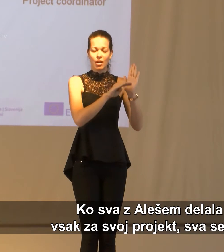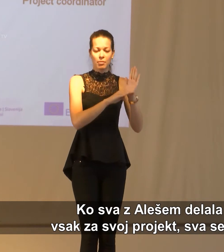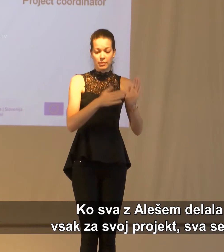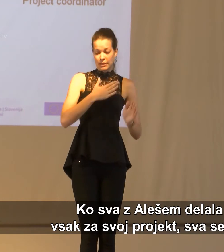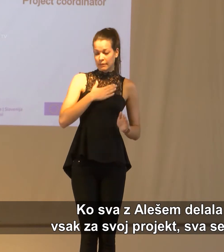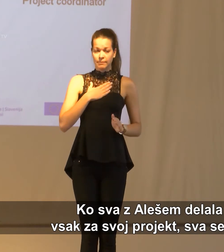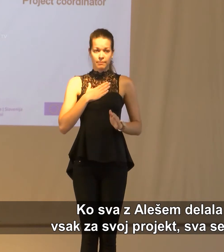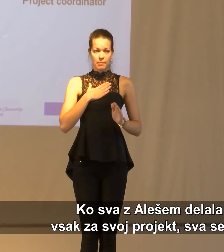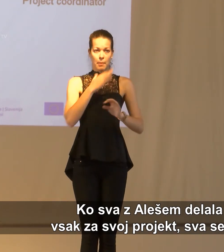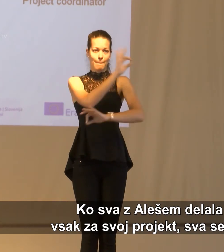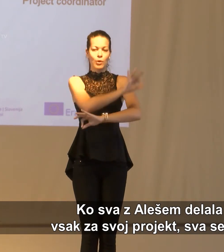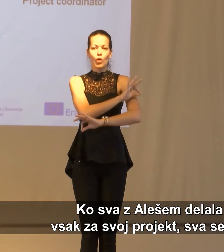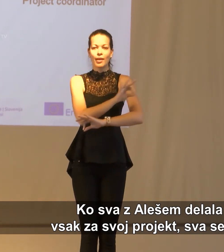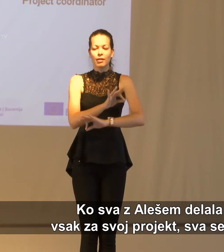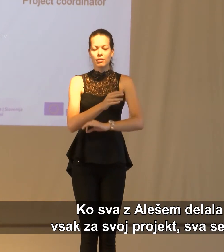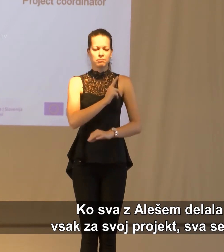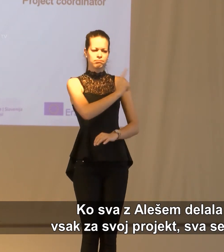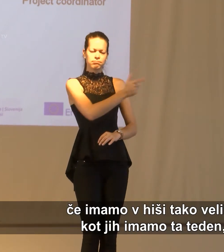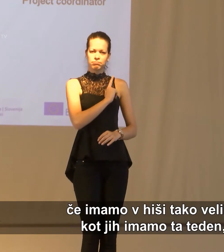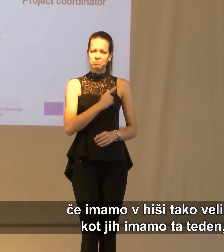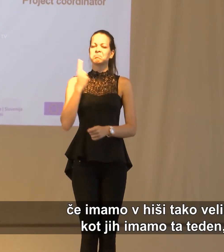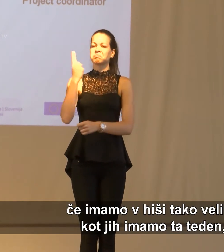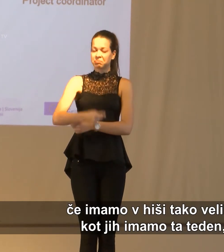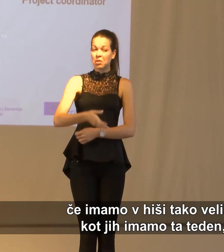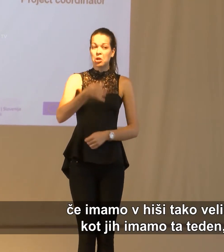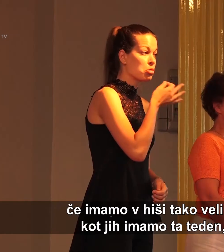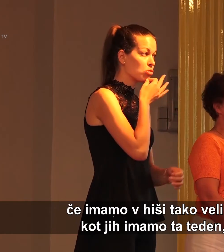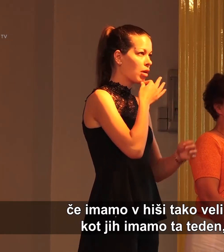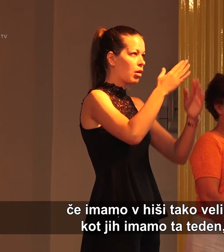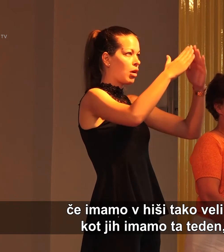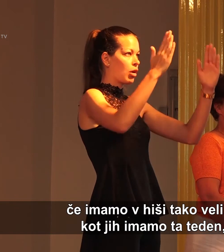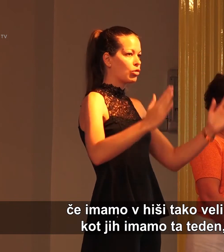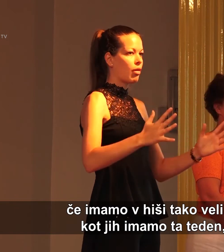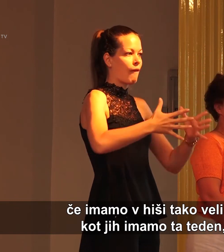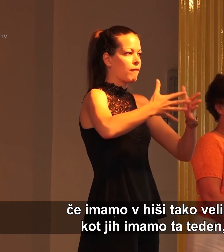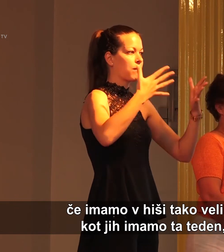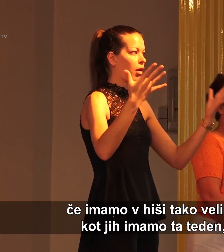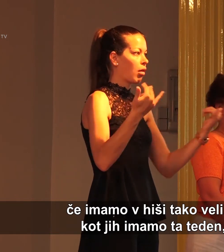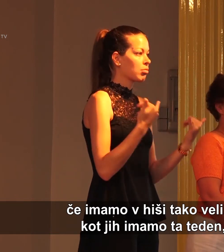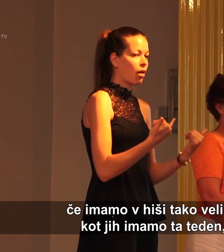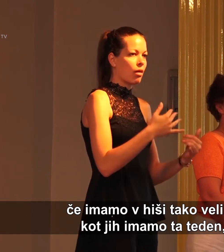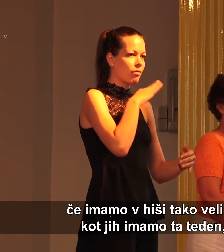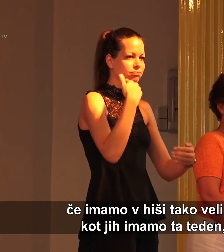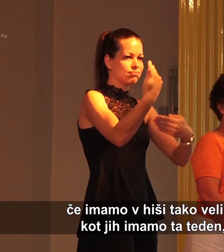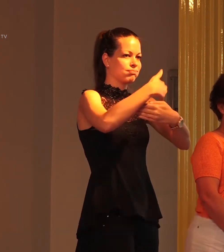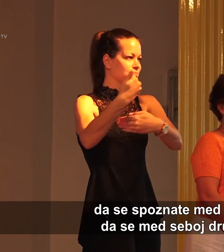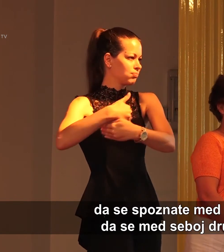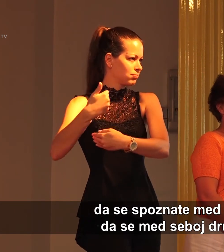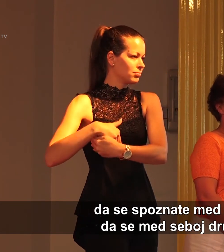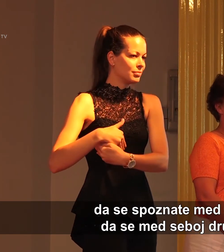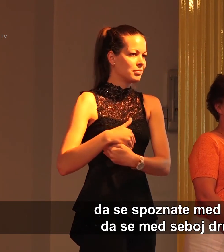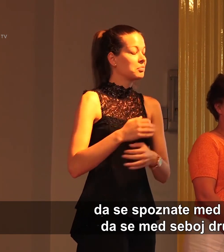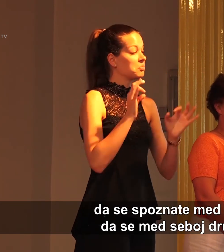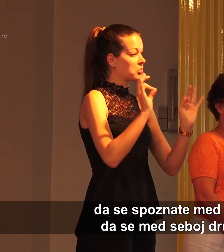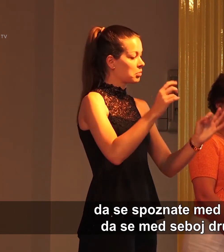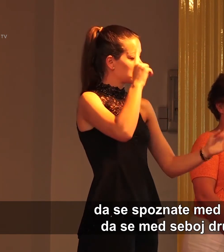svoj projekt, sva se odločila, da če imamo v hiši tako veliko gostov, kot jih imamo ta teden, je prav, da